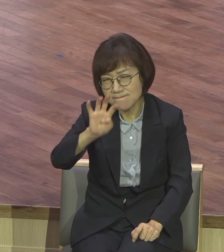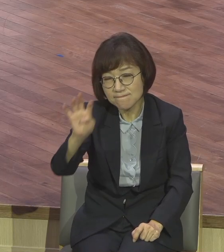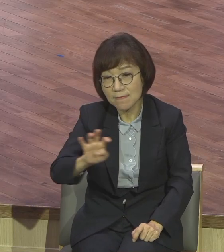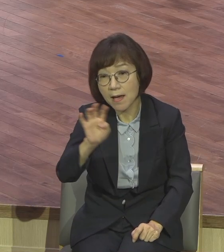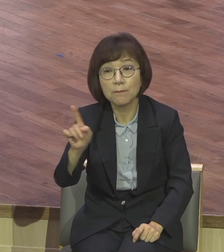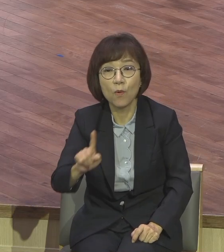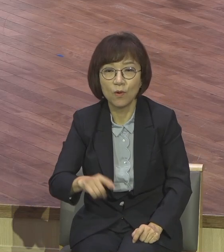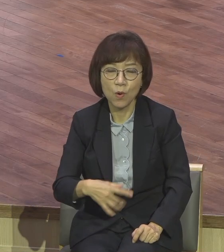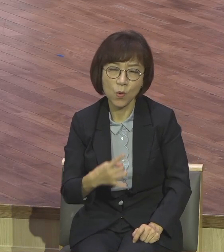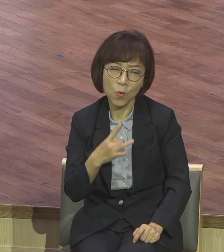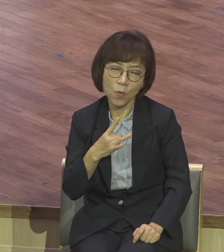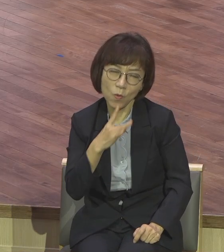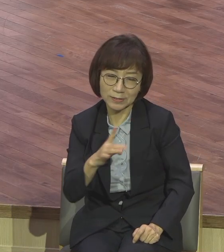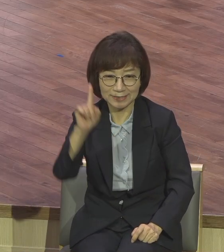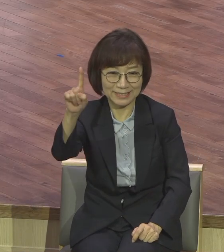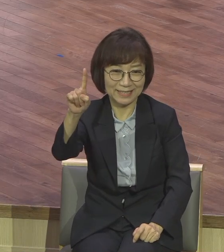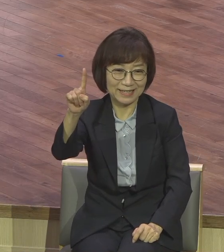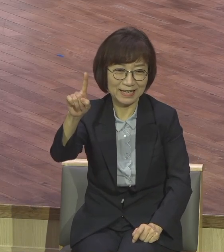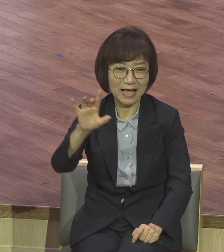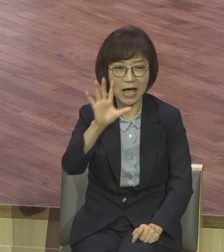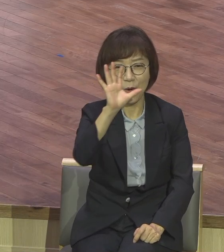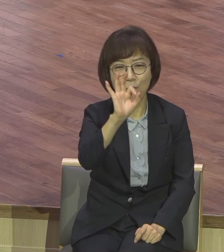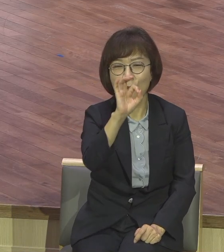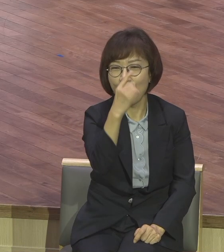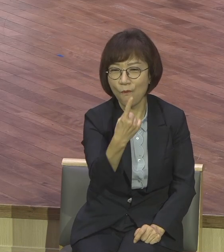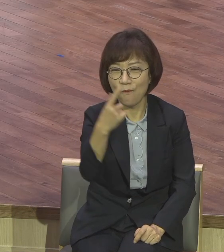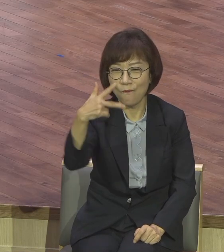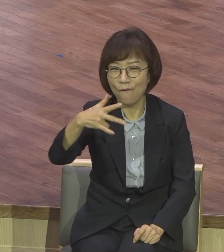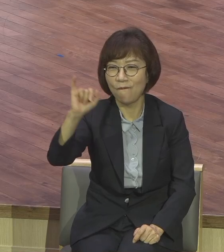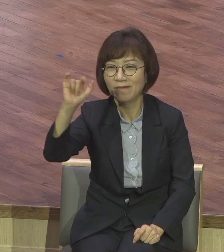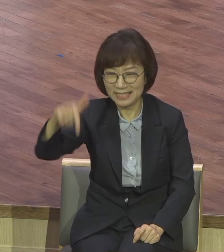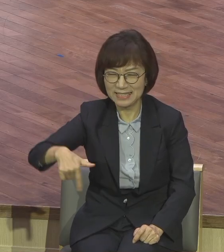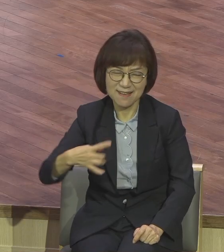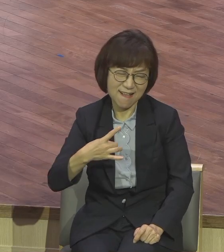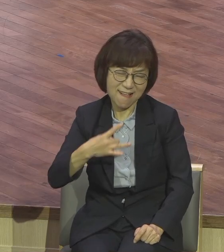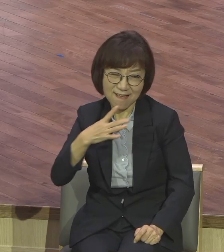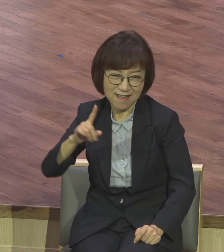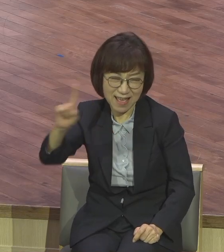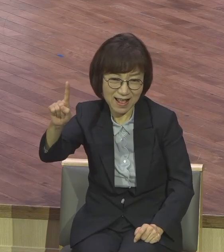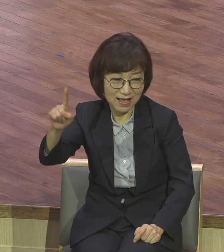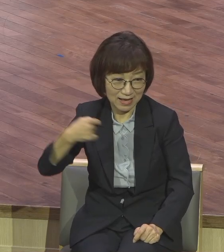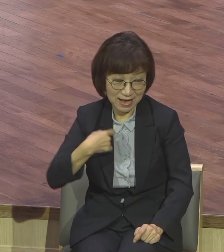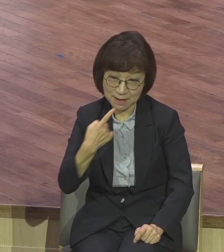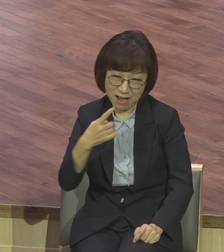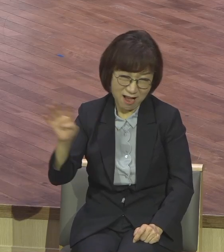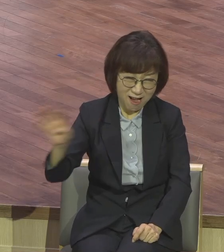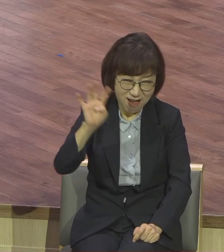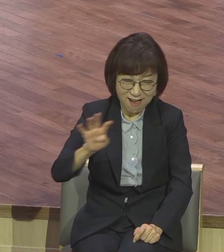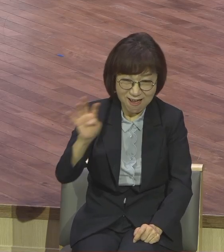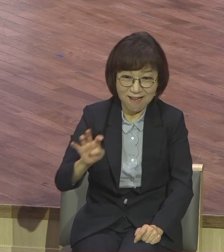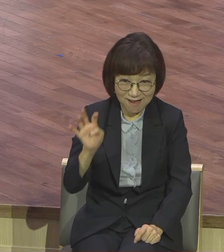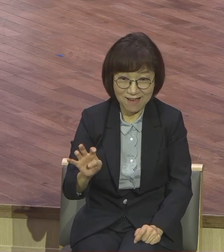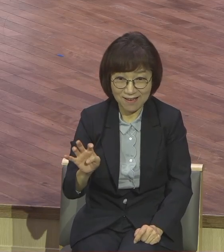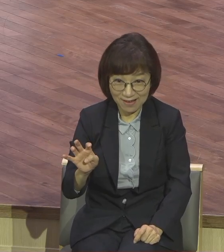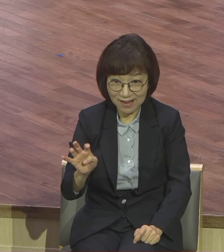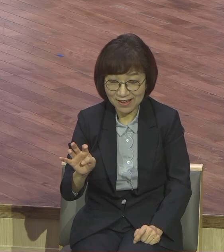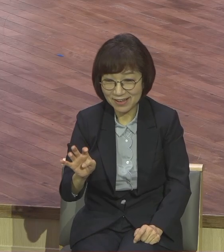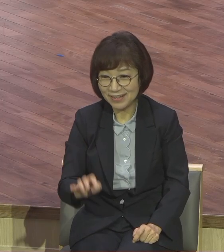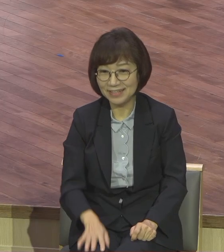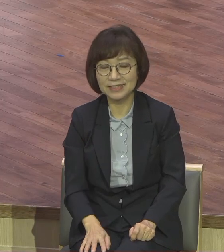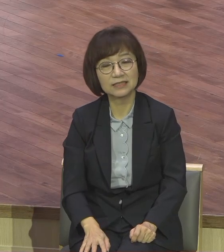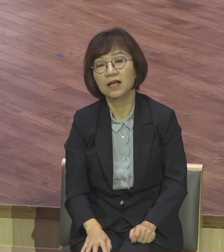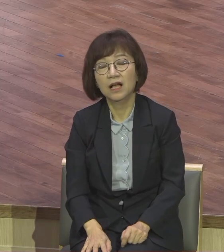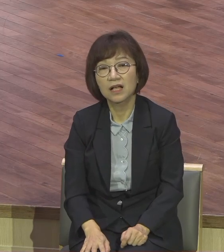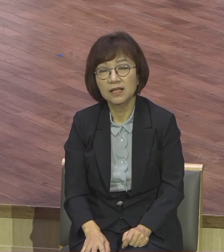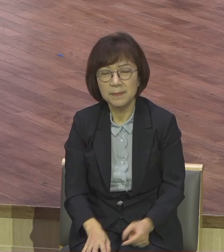오직을 강조하잖아요. 오직. 기독교 복음, 성경은요, 복음을 말하는 게 아니에요.